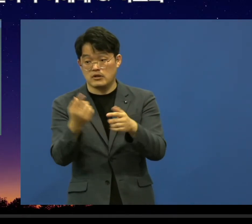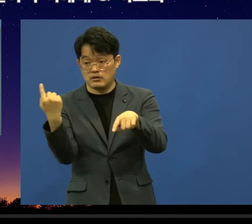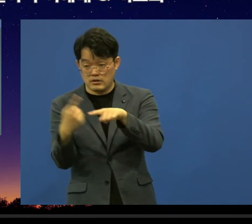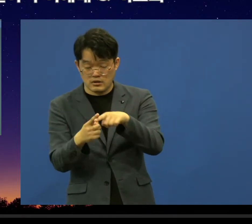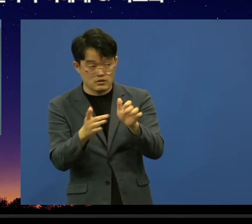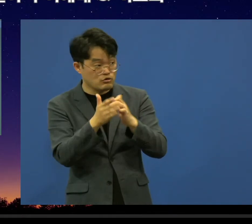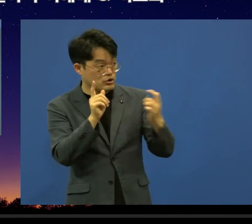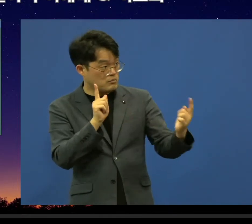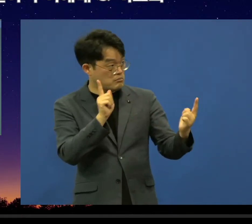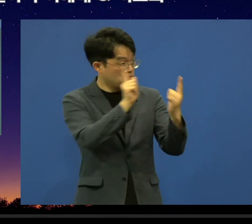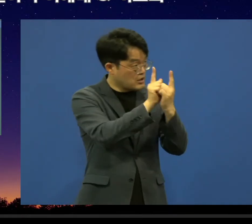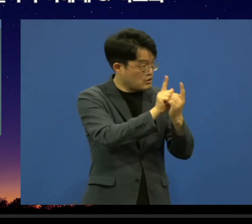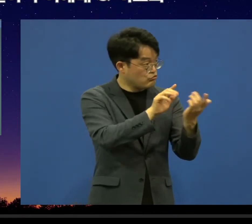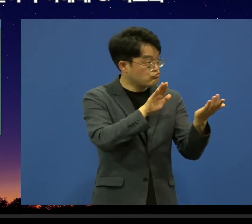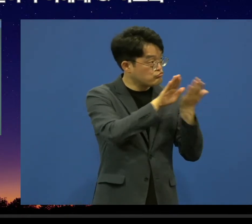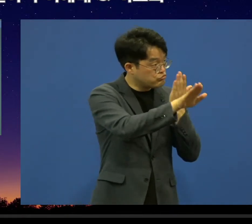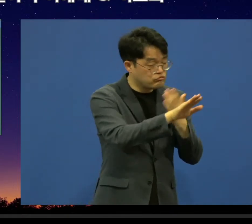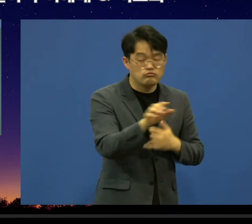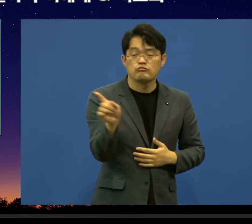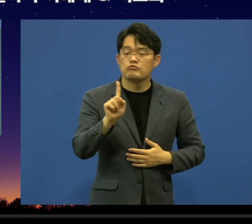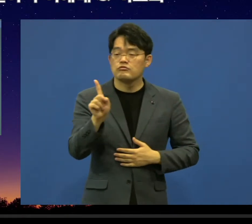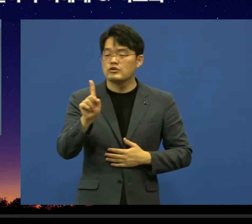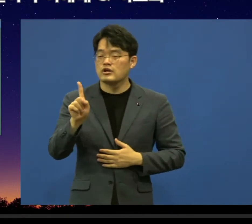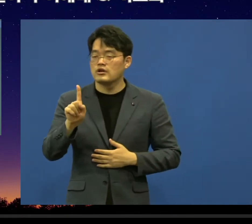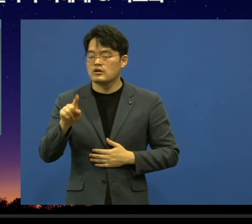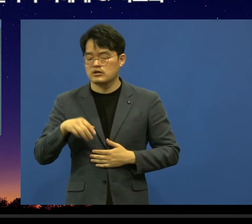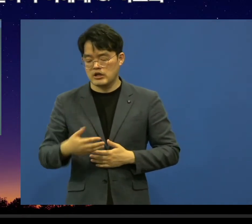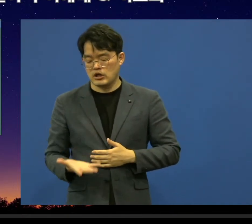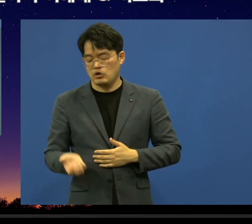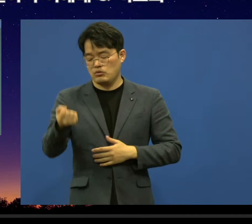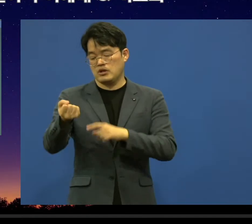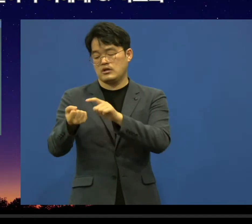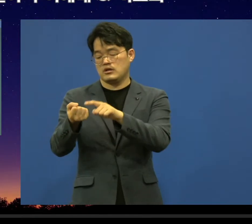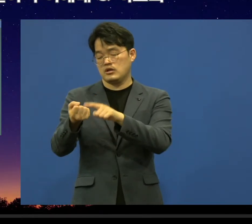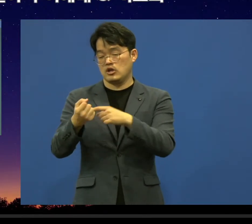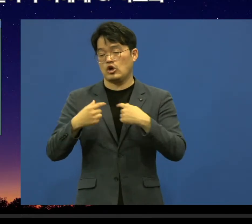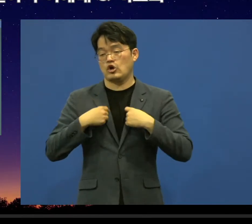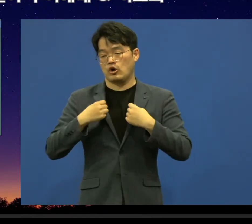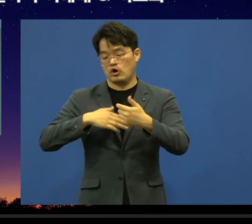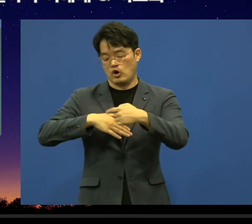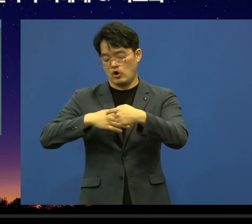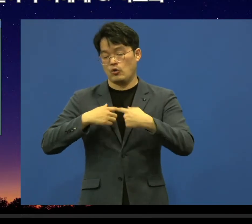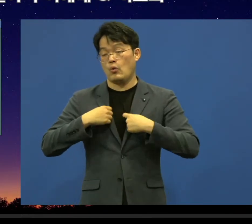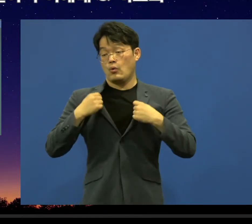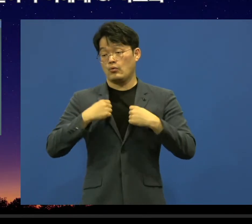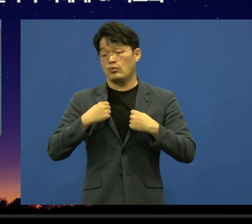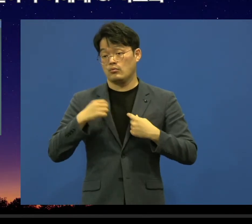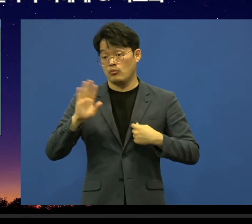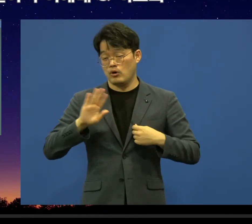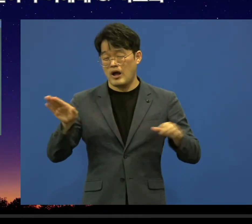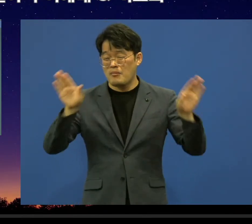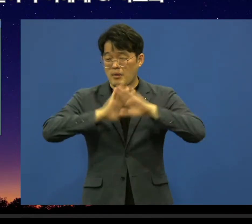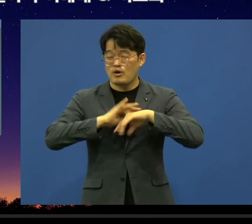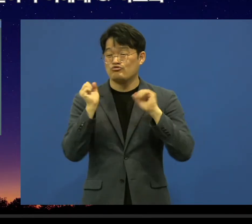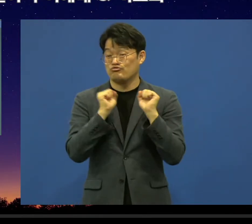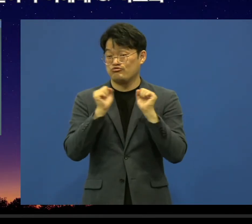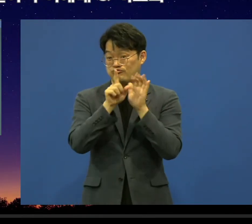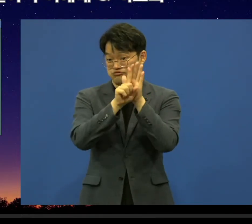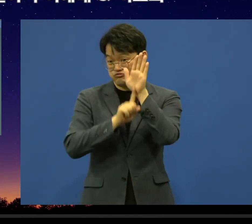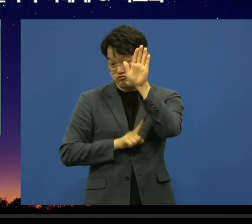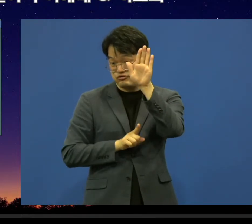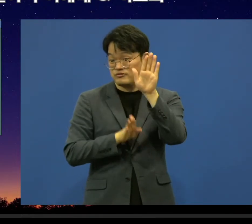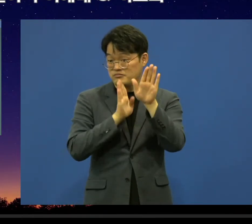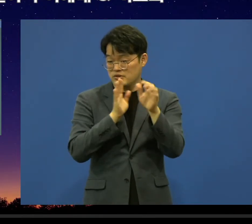자신의 손에 든 겉옷, 여러분 그 겉옷은요 밤에 자신을 덮고 자야 되는, 이스라엘 땅은 밤에는 엄청